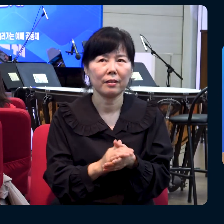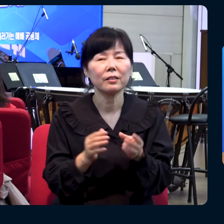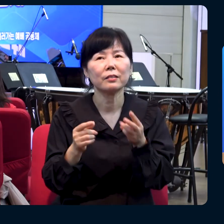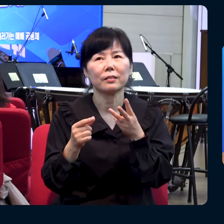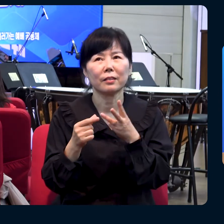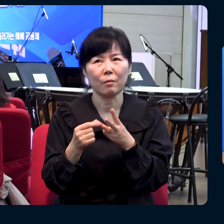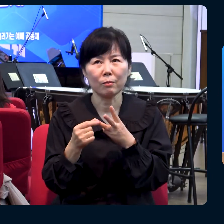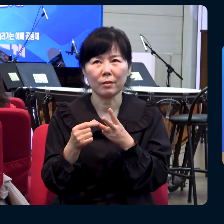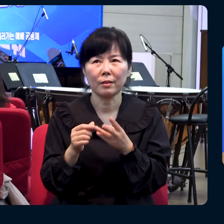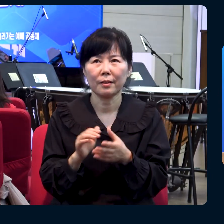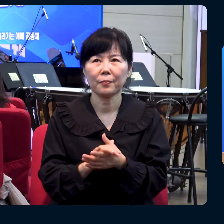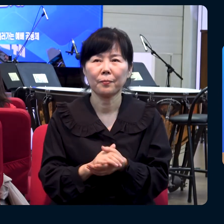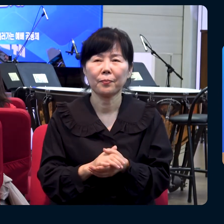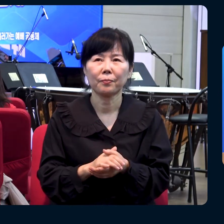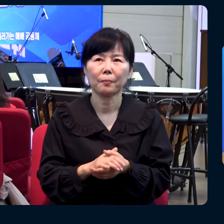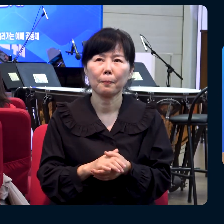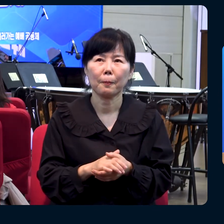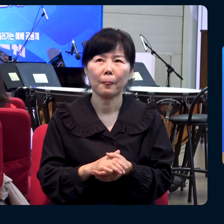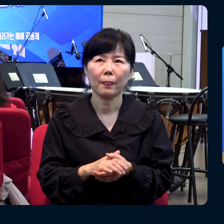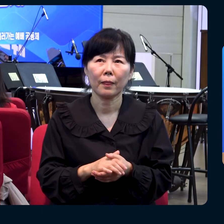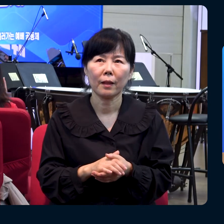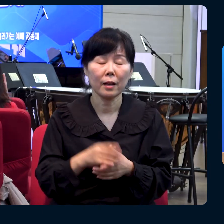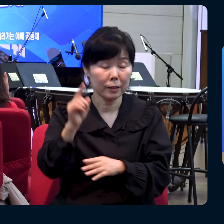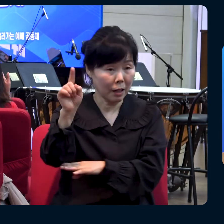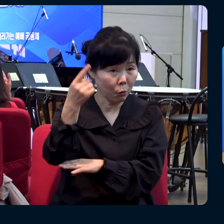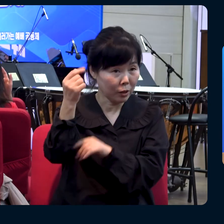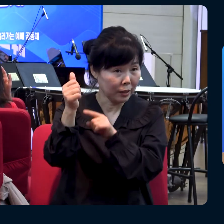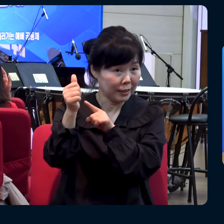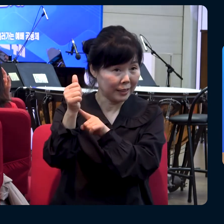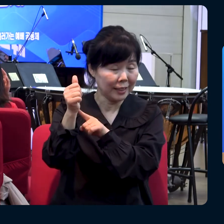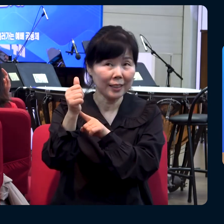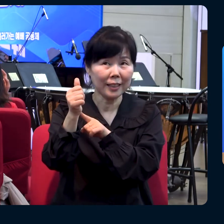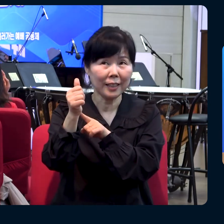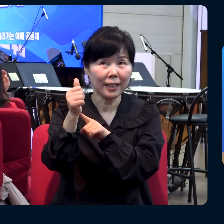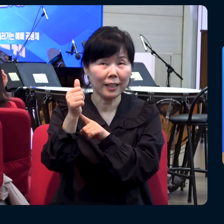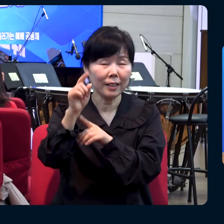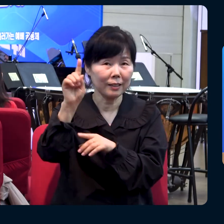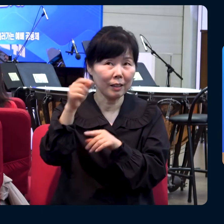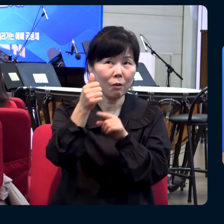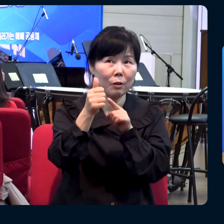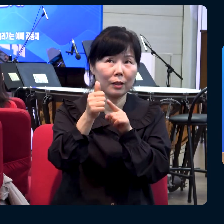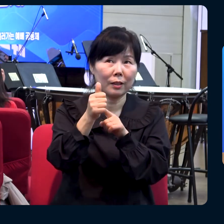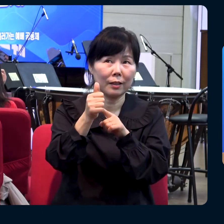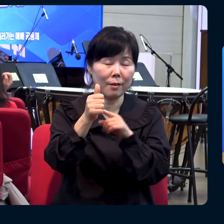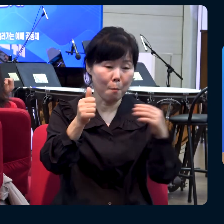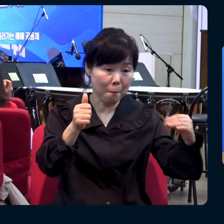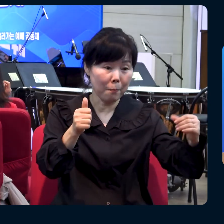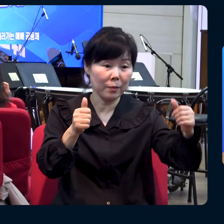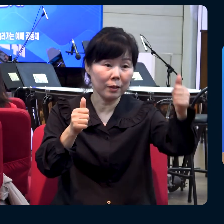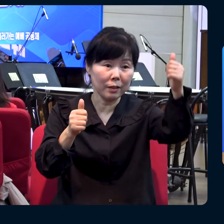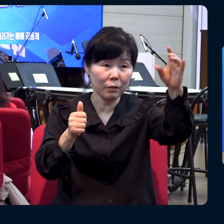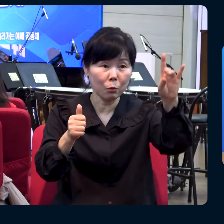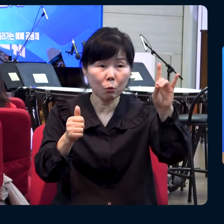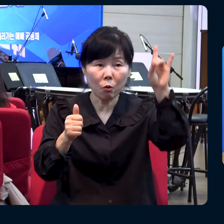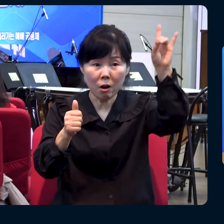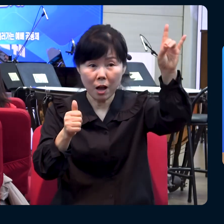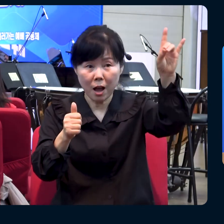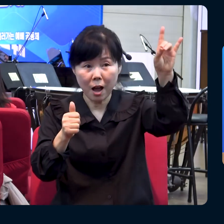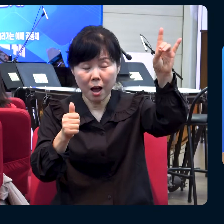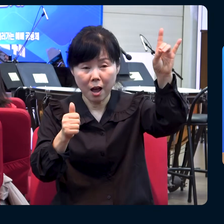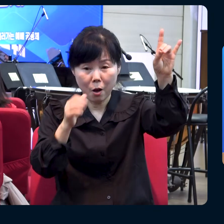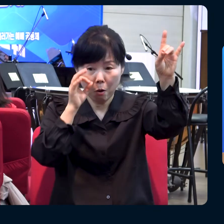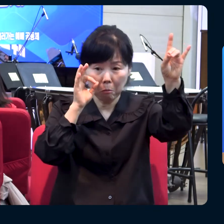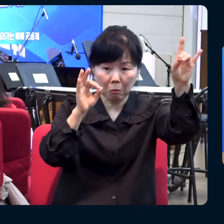하나를 더 나누겠습니다. 이제 다윗이 나아가는데요. 놀라운 것은 골리앗이